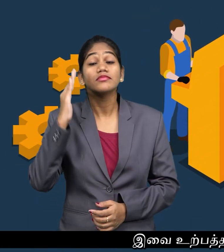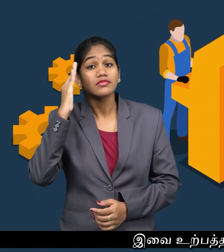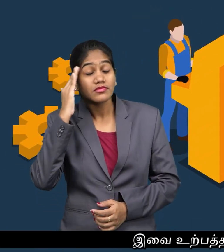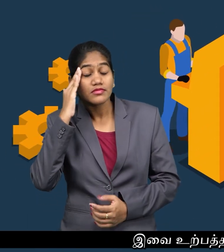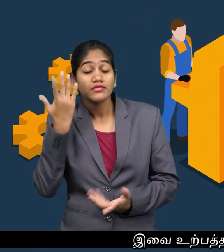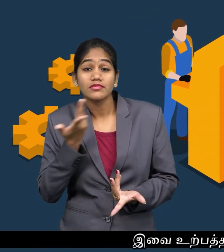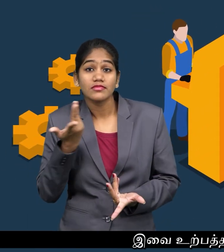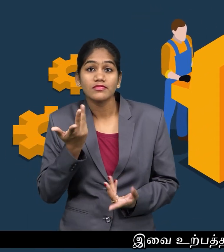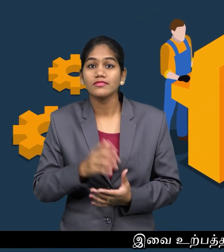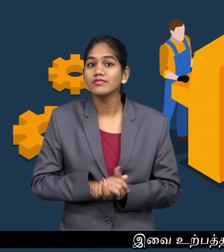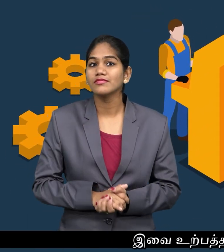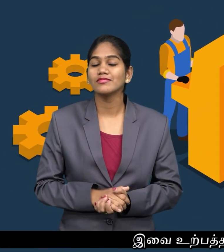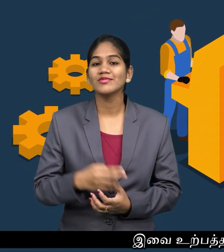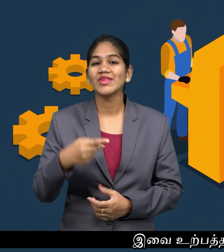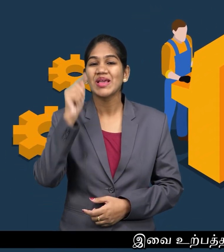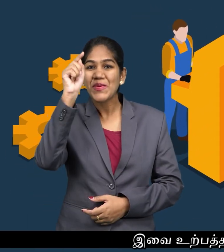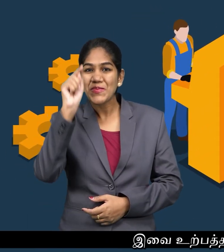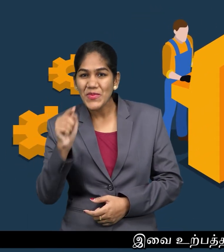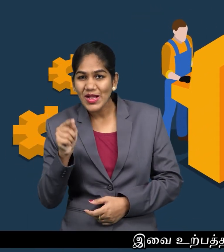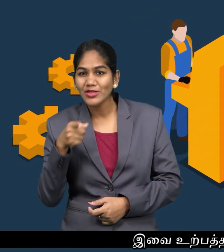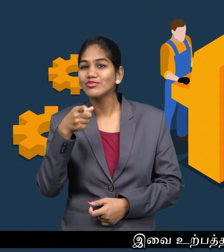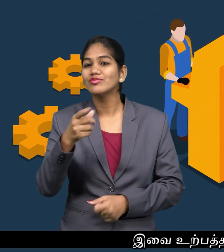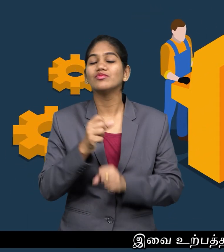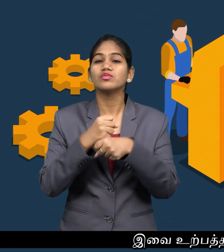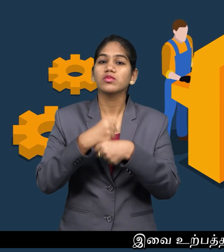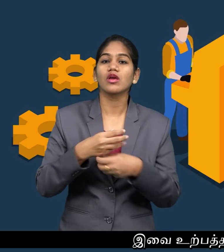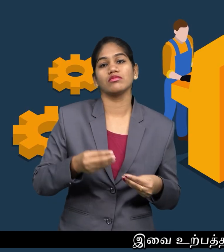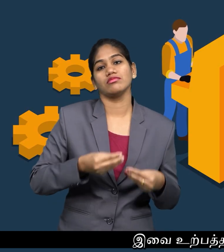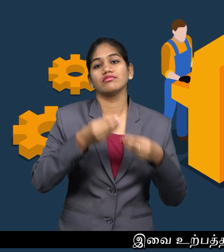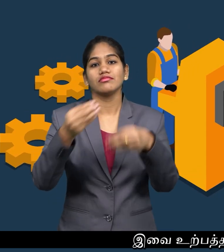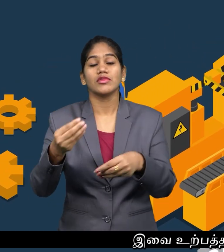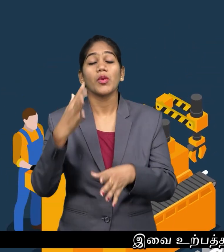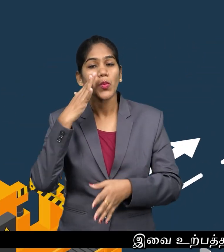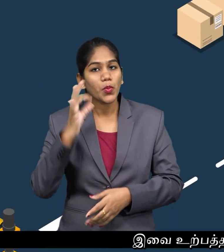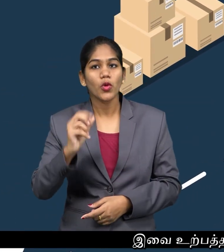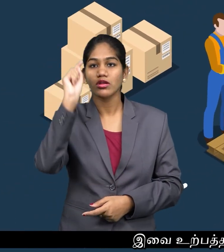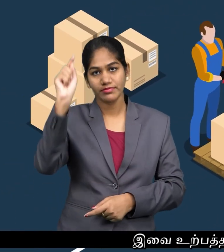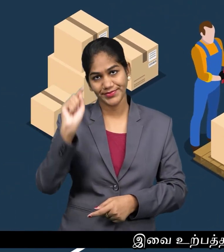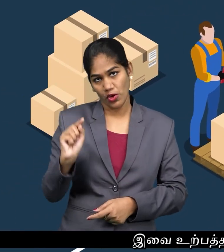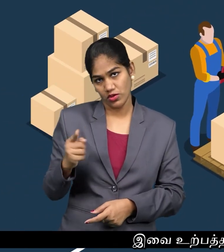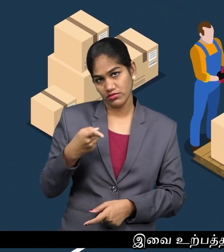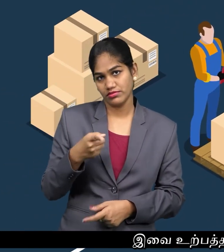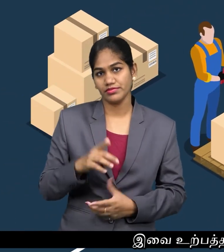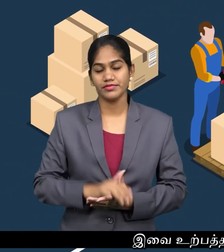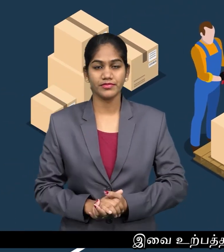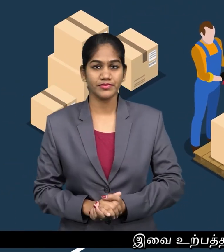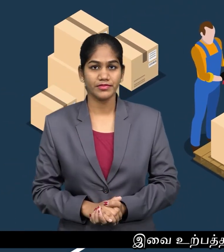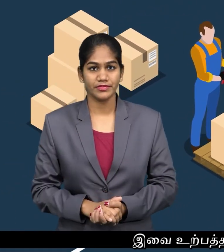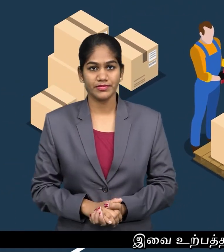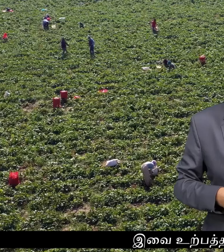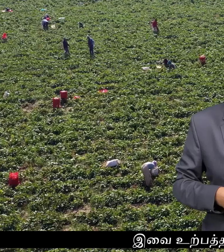இவை உற்பத்தி காரணிகள் எனப்படும்.